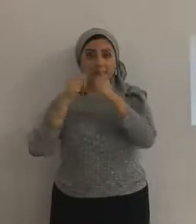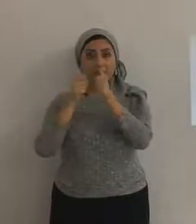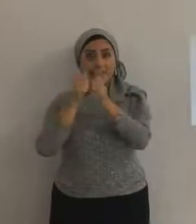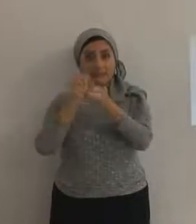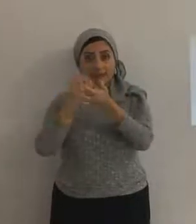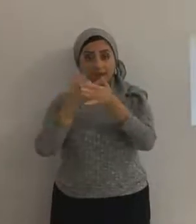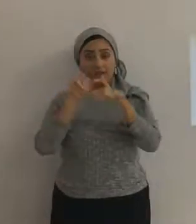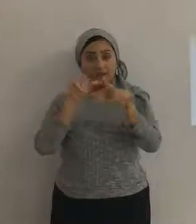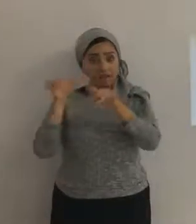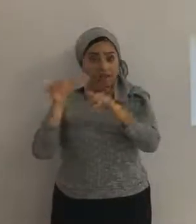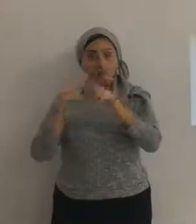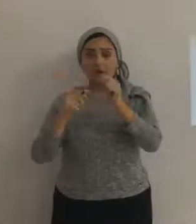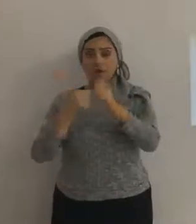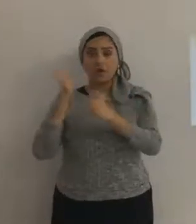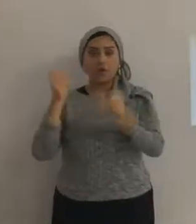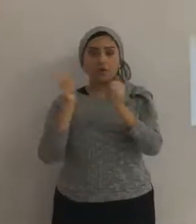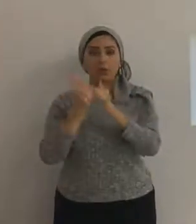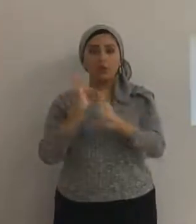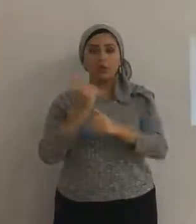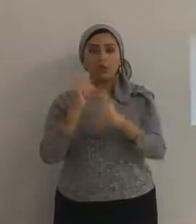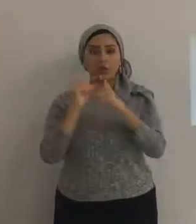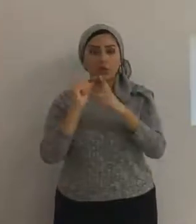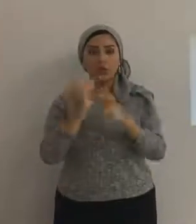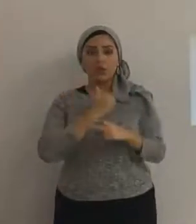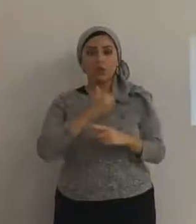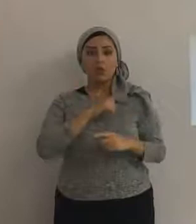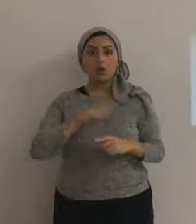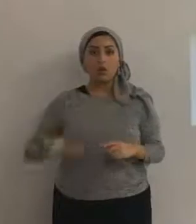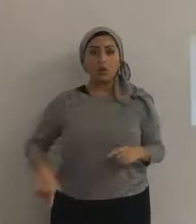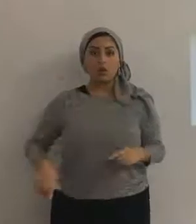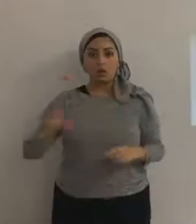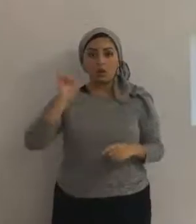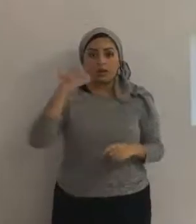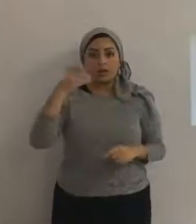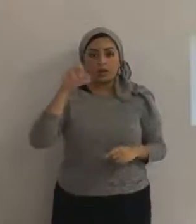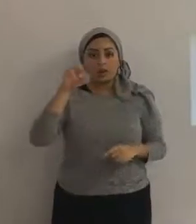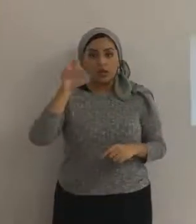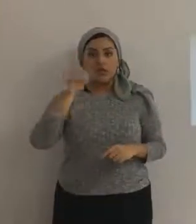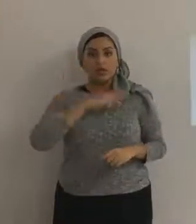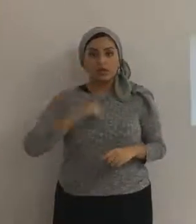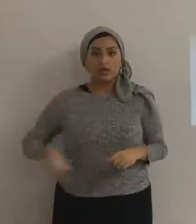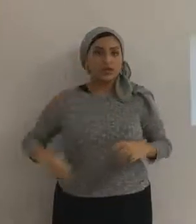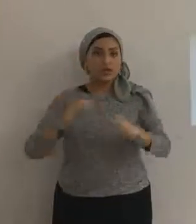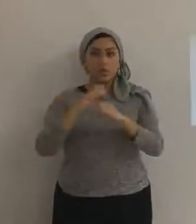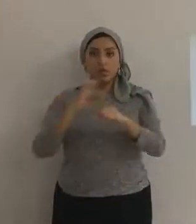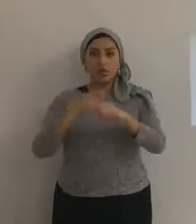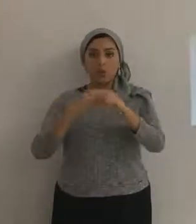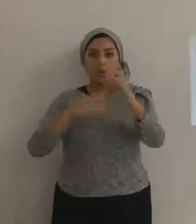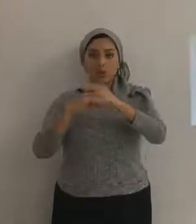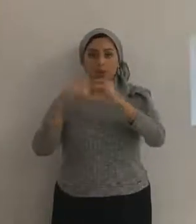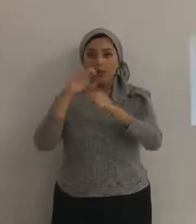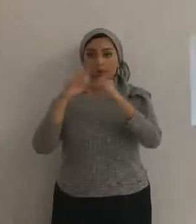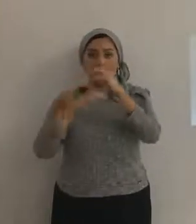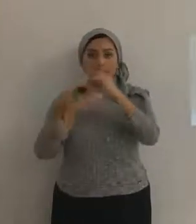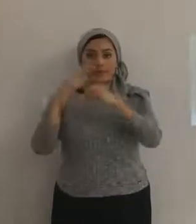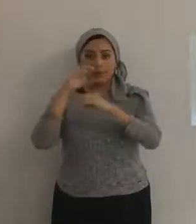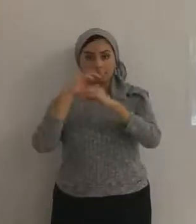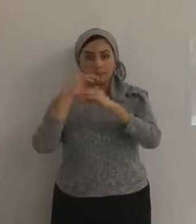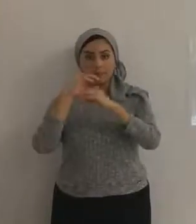pero sobre todo con las palabras de nuestro don Yahshua Mashiach, que no quedaría piedra sobre piedra. Entonces eso no es parte del templo, ni estuvo ahí cerca del lugar